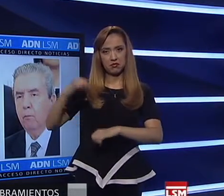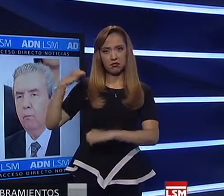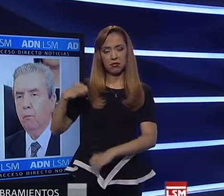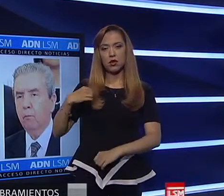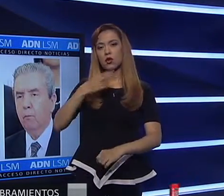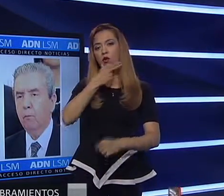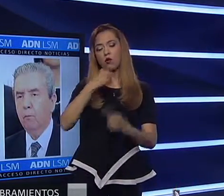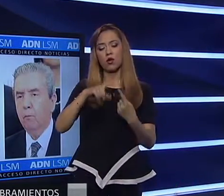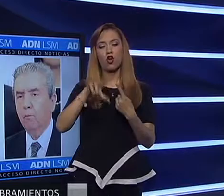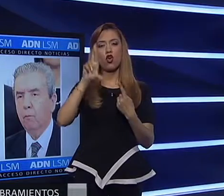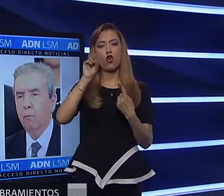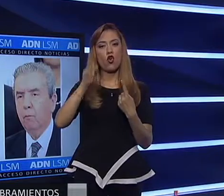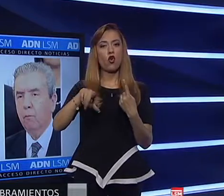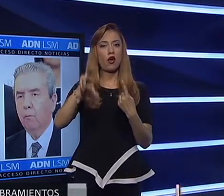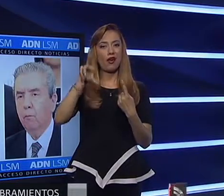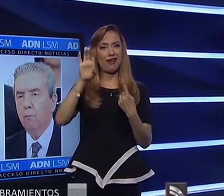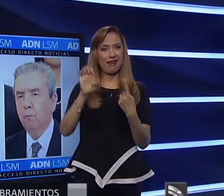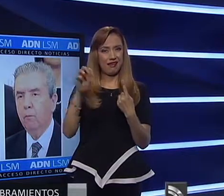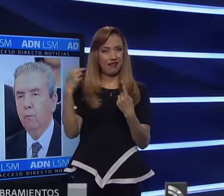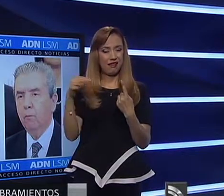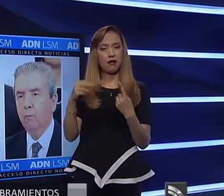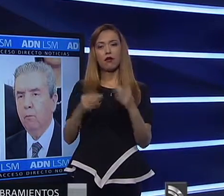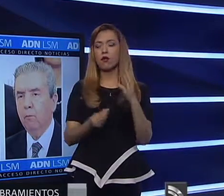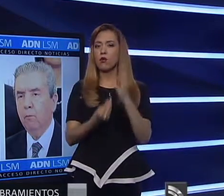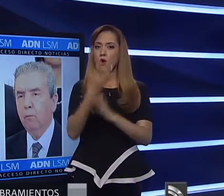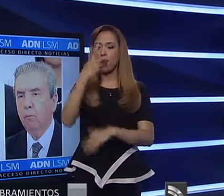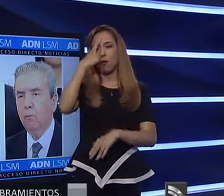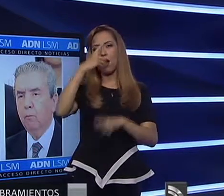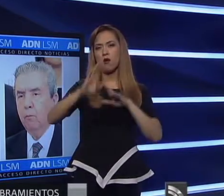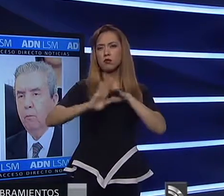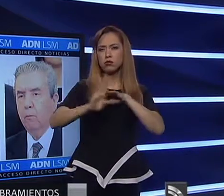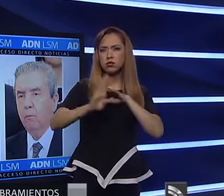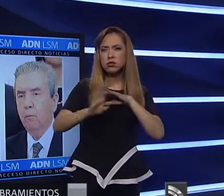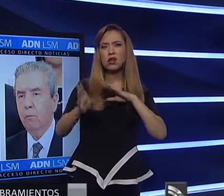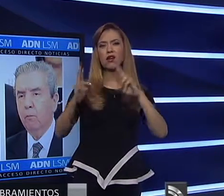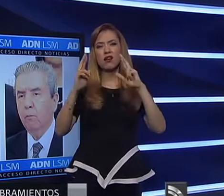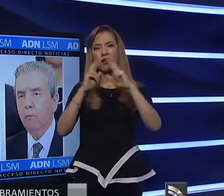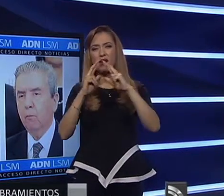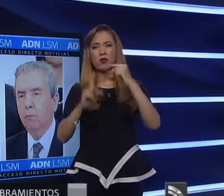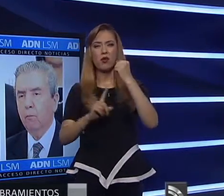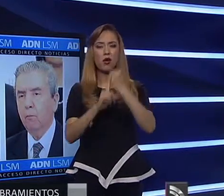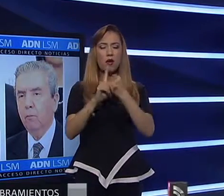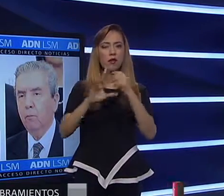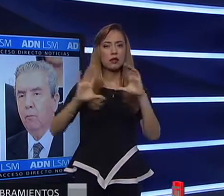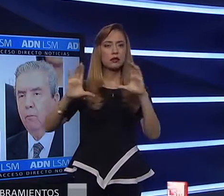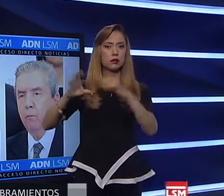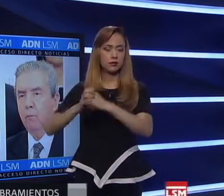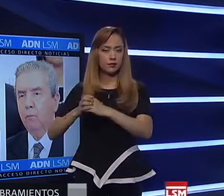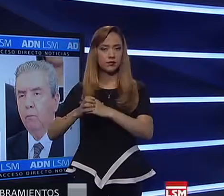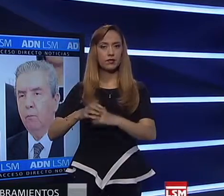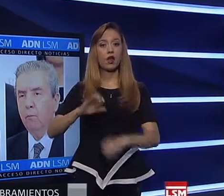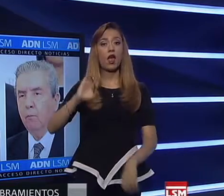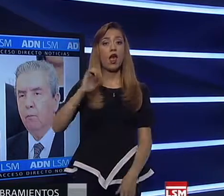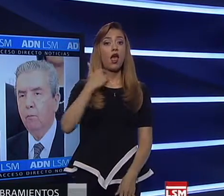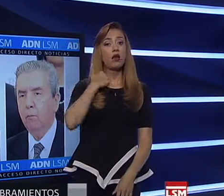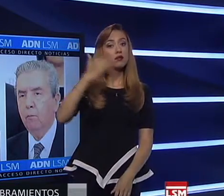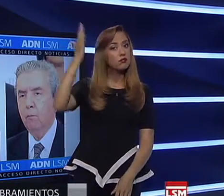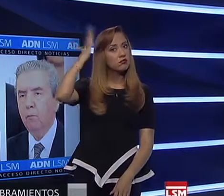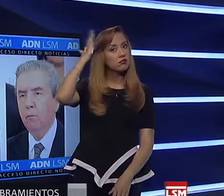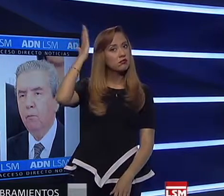como subsecretario de Población, Migración y Asuntos Religiosos, y el ex dirigente del Partido Verde Ecologista,